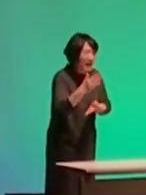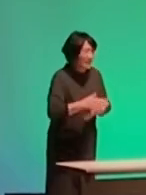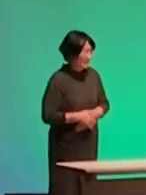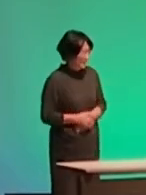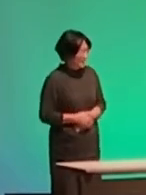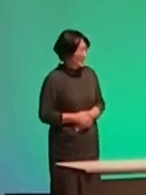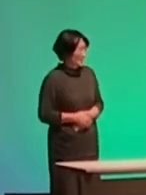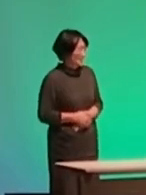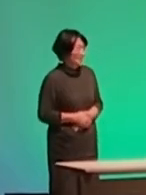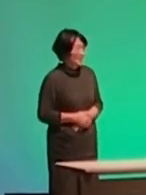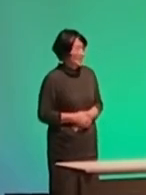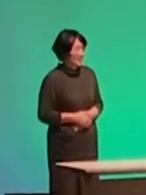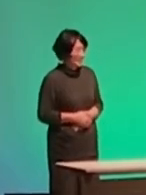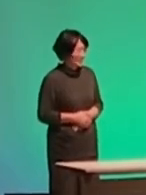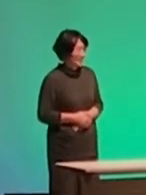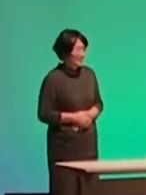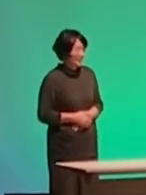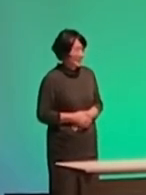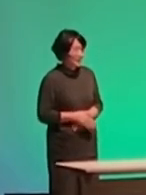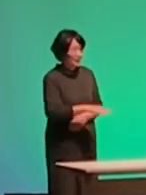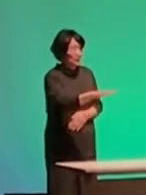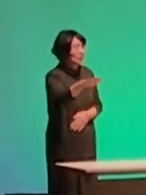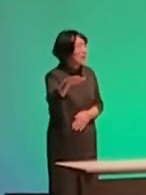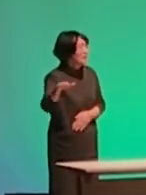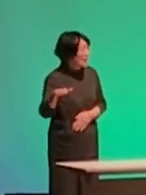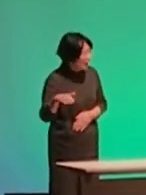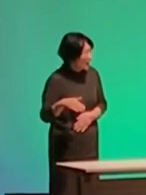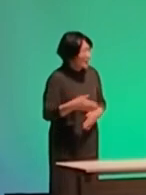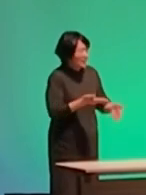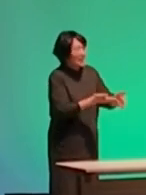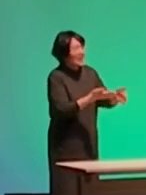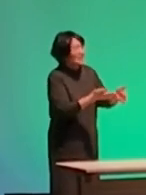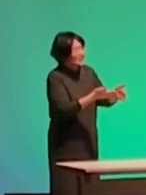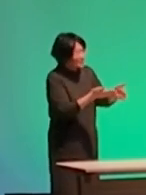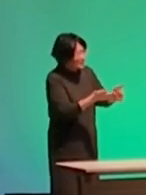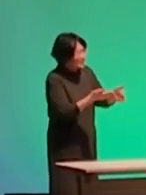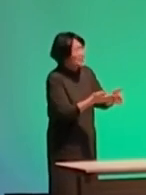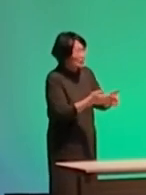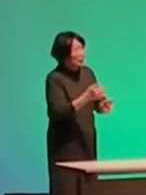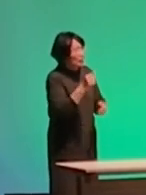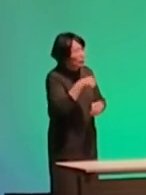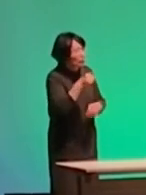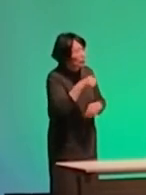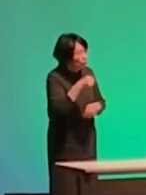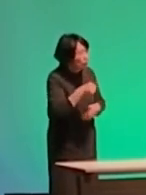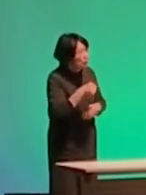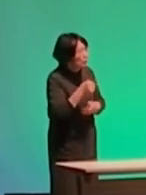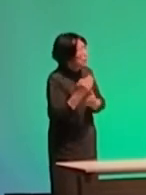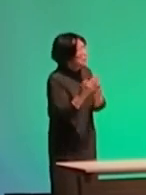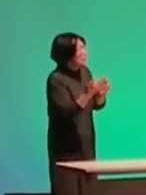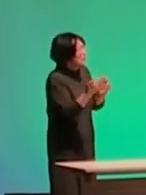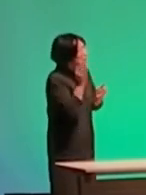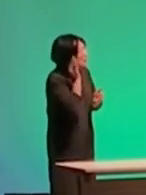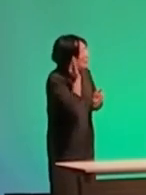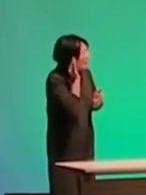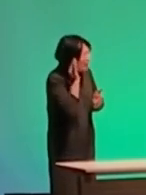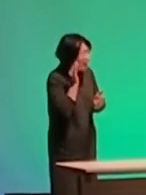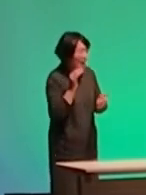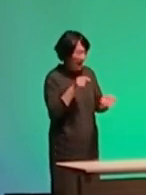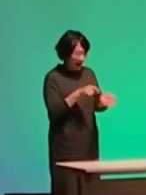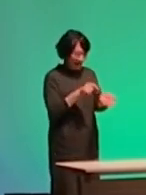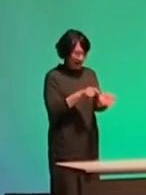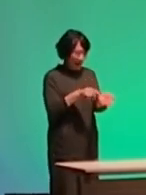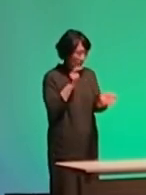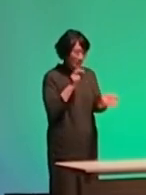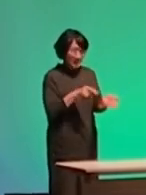まいました。ちょっと皆さんの話をそれぞれうっといというか、と聞いてるうちに気がつけばこんなことになって